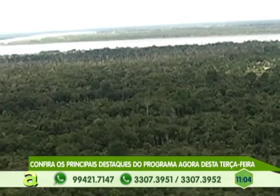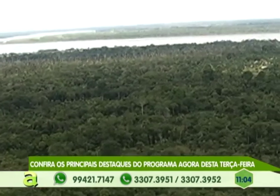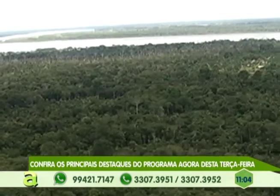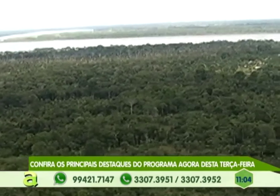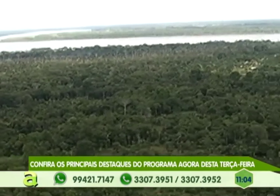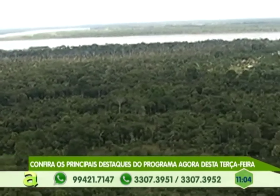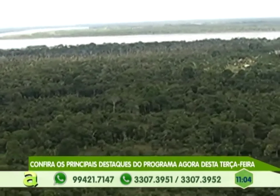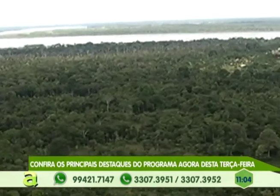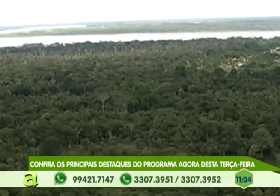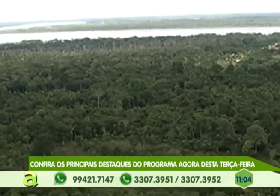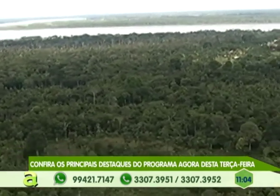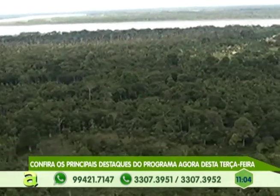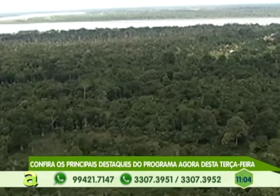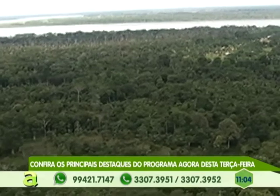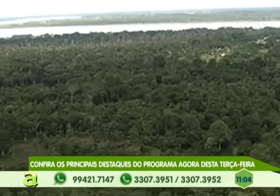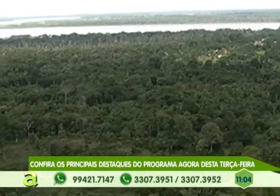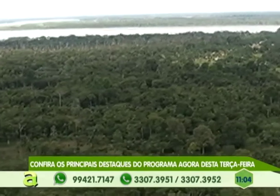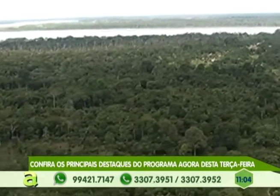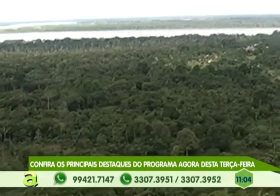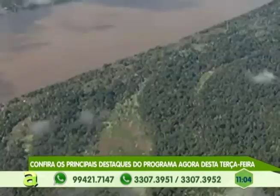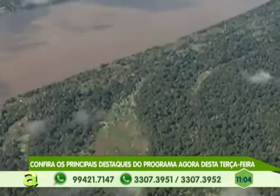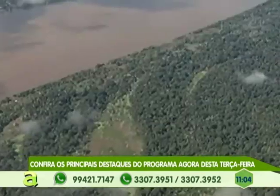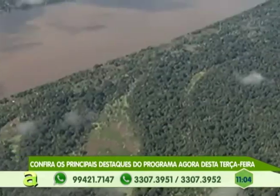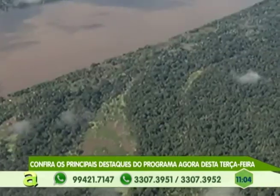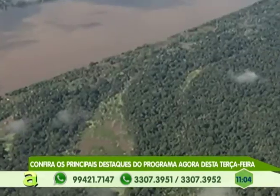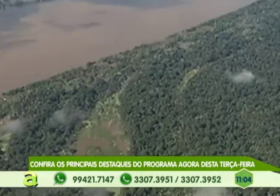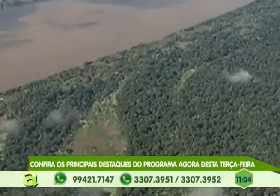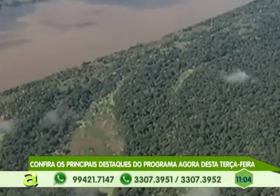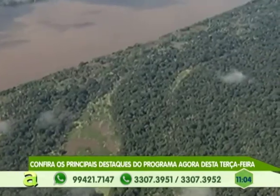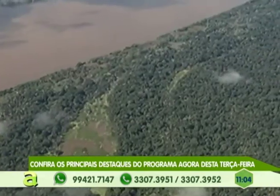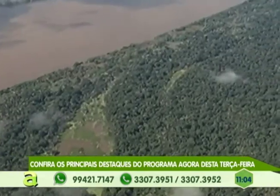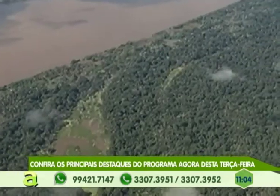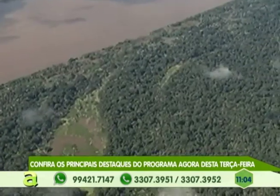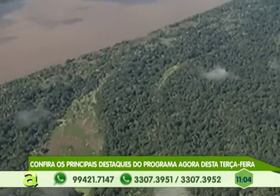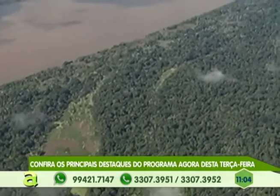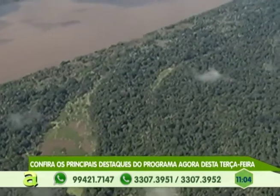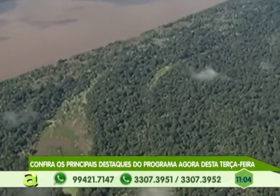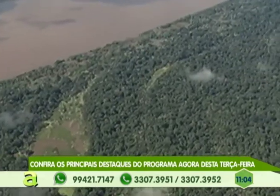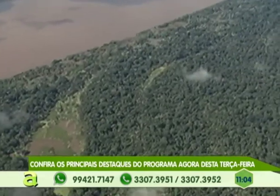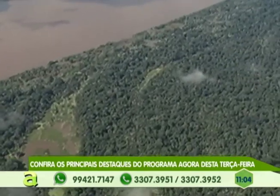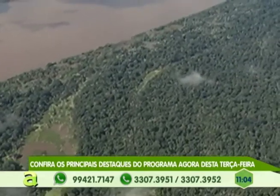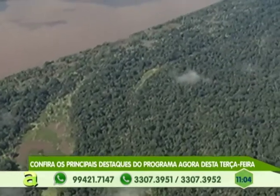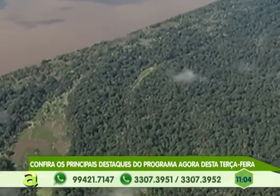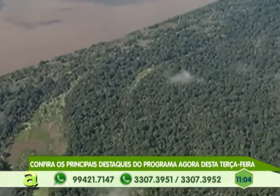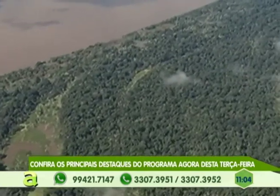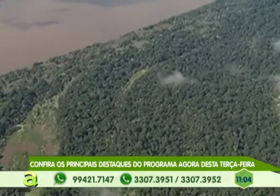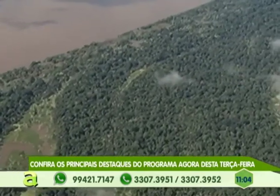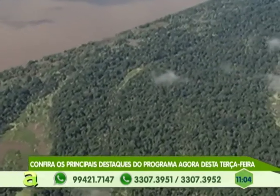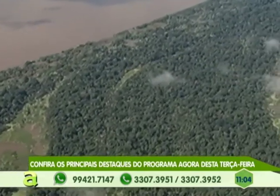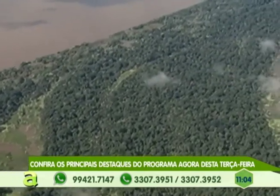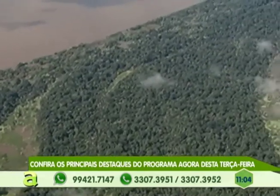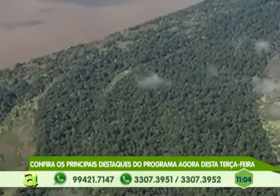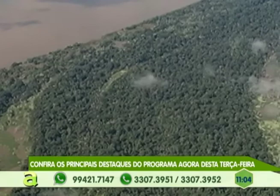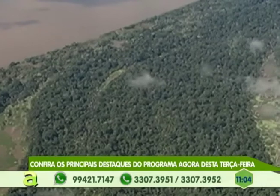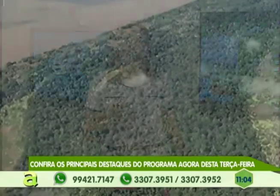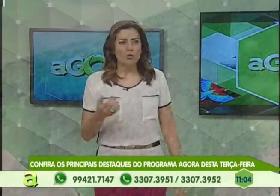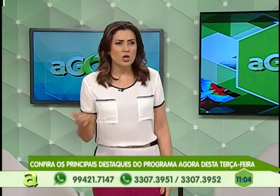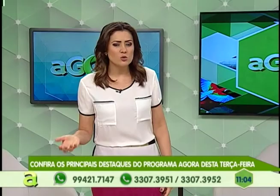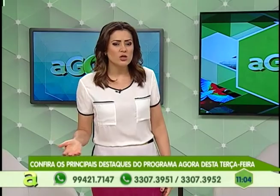comprovação e que nós saibamos se realmente isso aconteceu, porque se aconteceu, que barbaridade. Aí você diz, meu Deus, mas